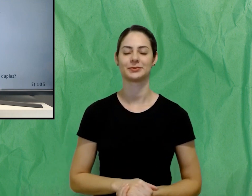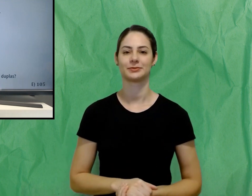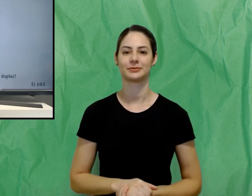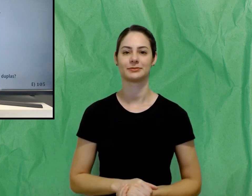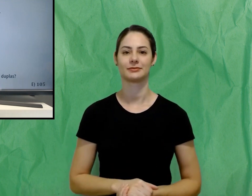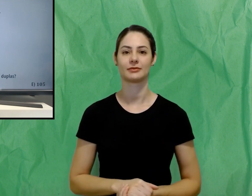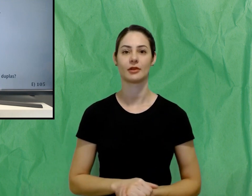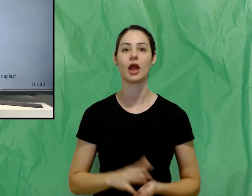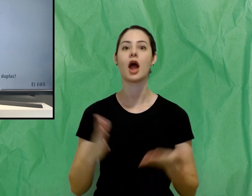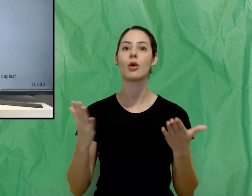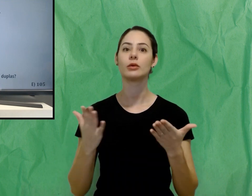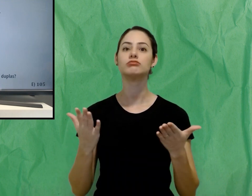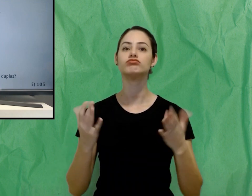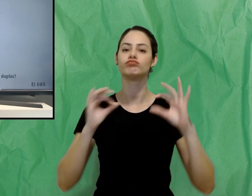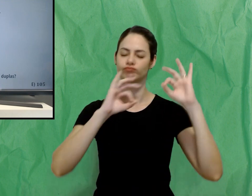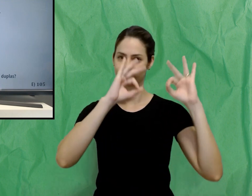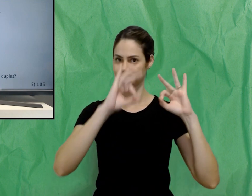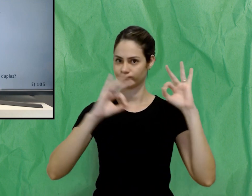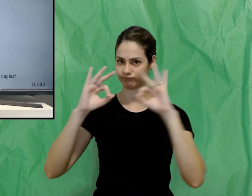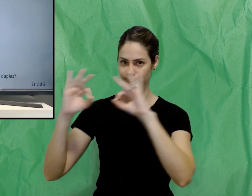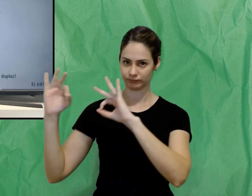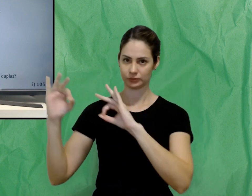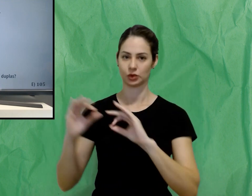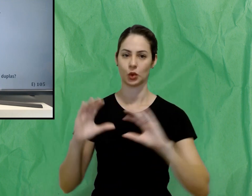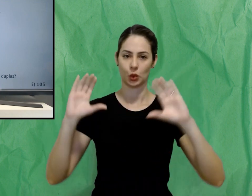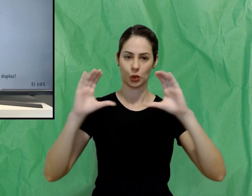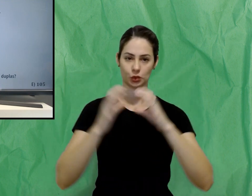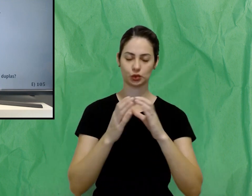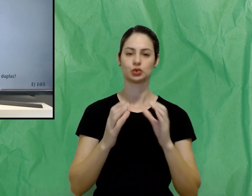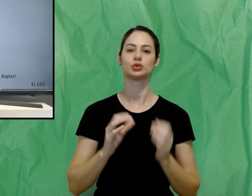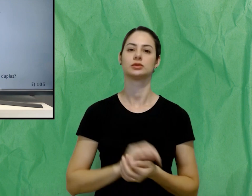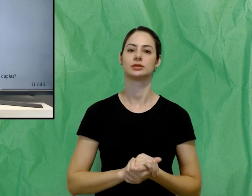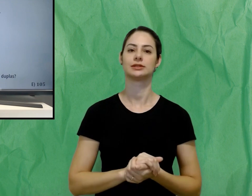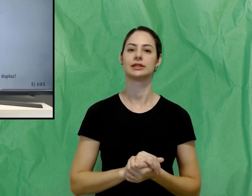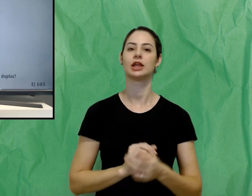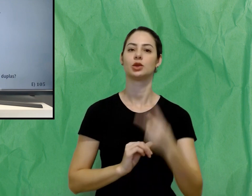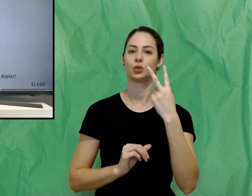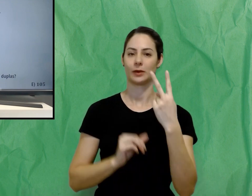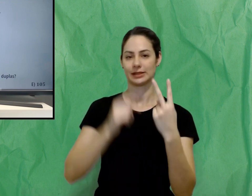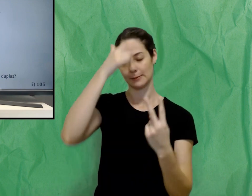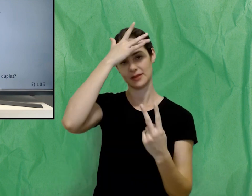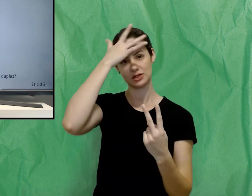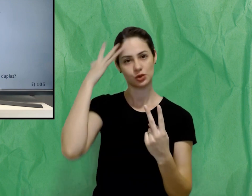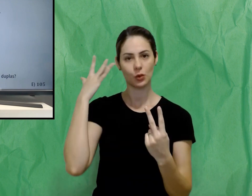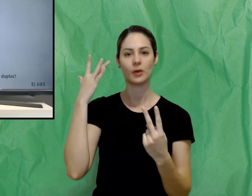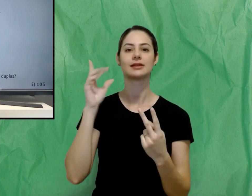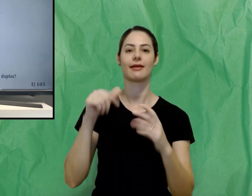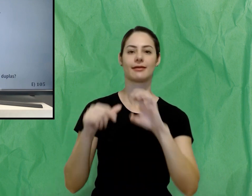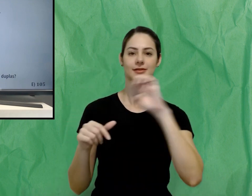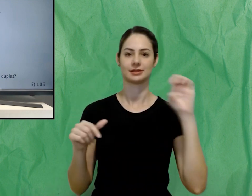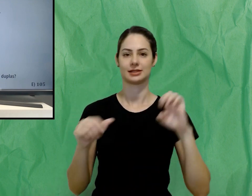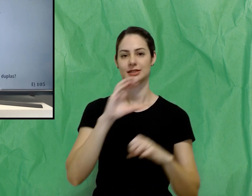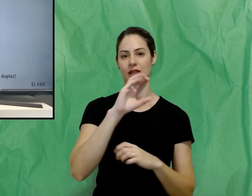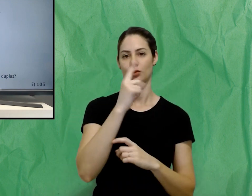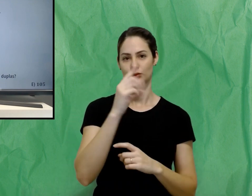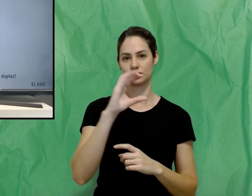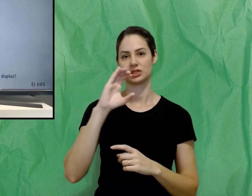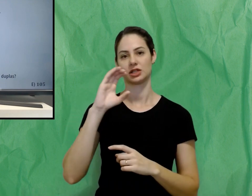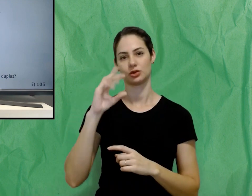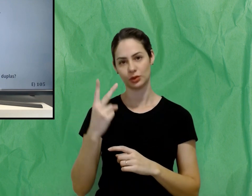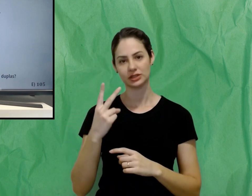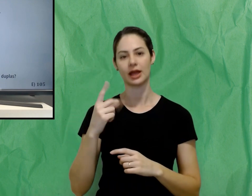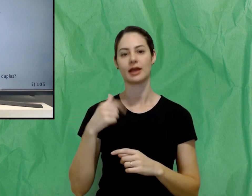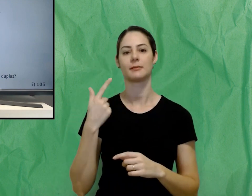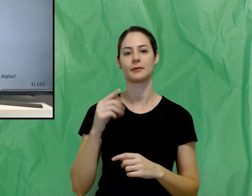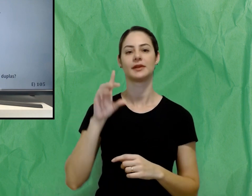Vamos formar aqui o conjunto com os 2 canhotos, C1 e C2, e os 6 destros, D1, D2, D3,